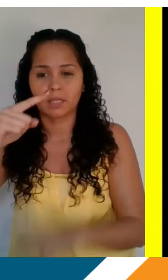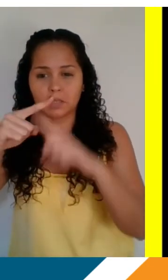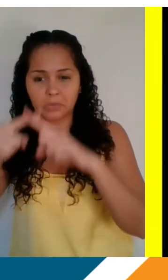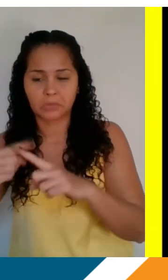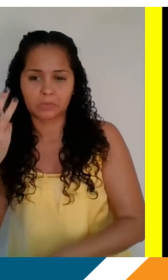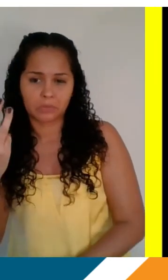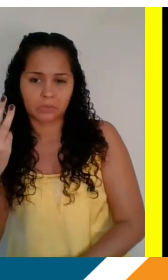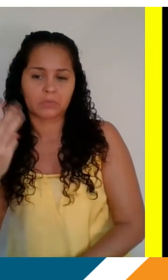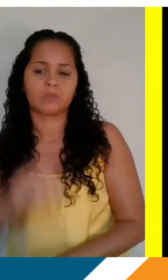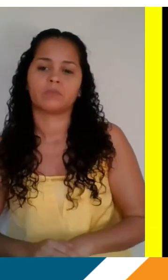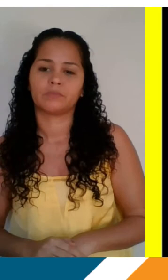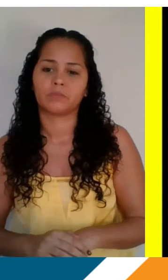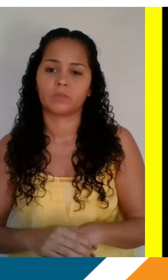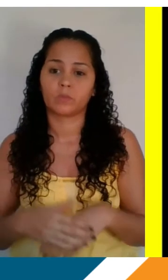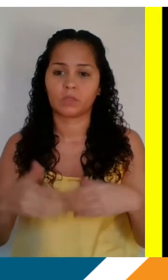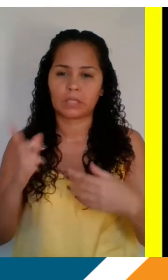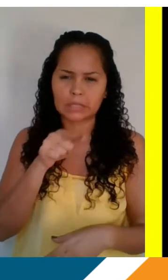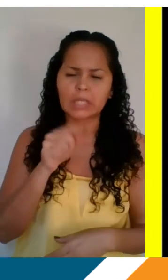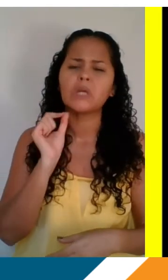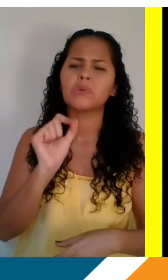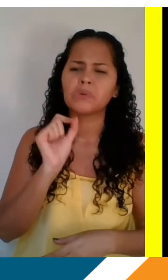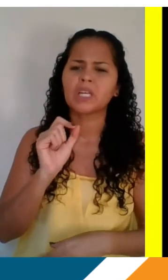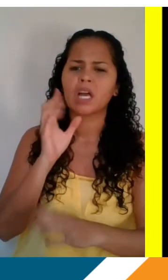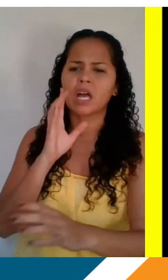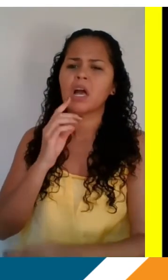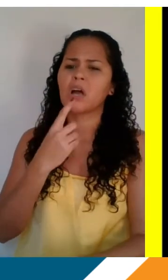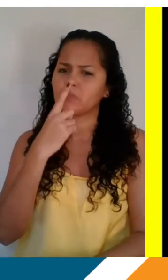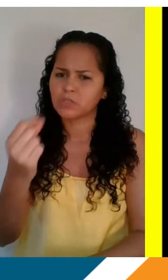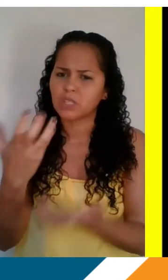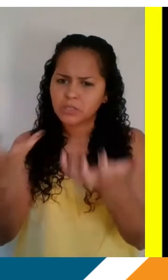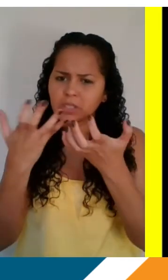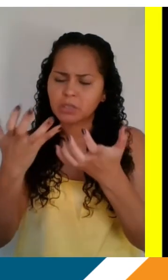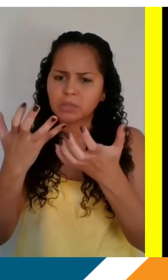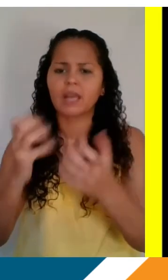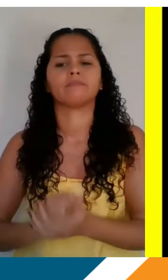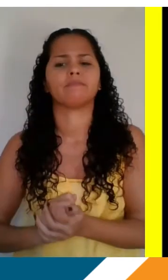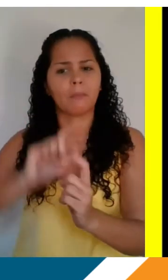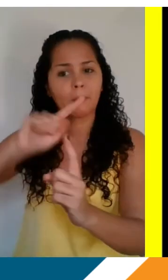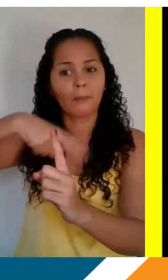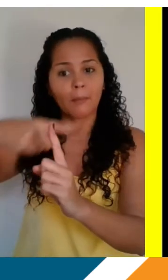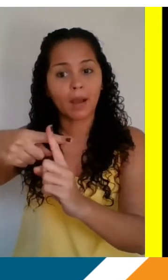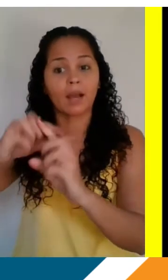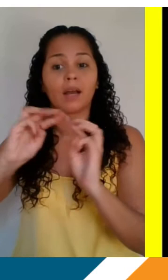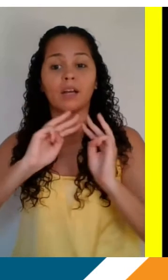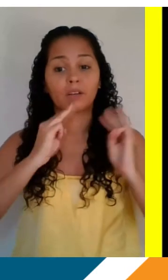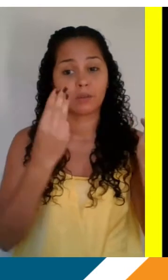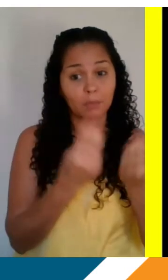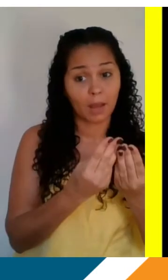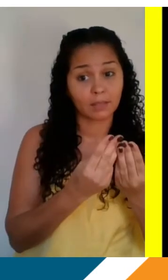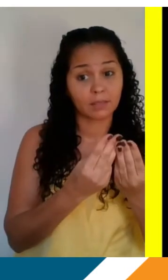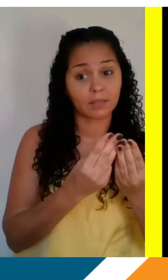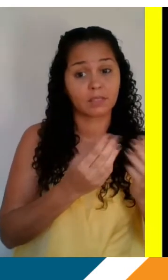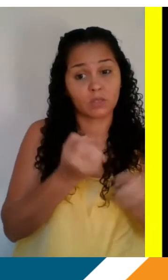3. Aqui é a velocidade que a gente quer calcular, somado com a massa do carrinho de 30, com 70, que é